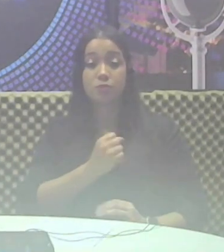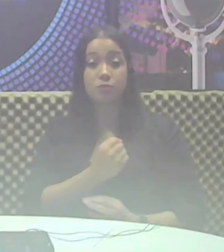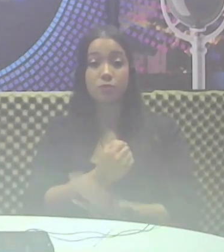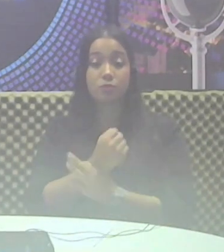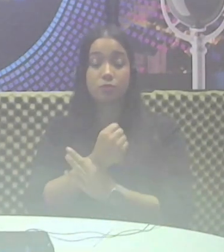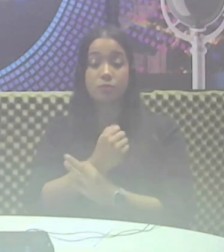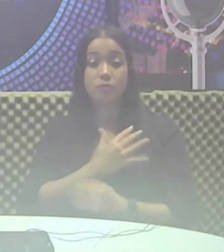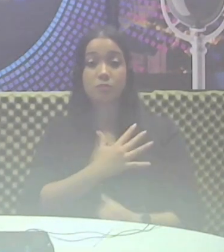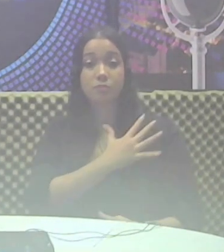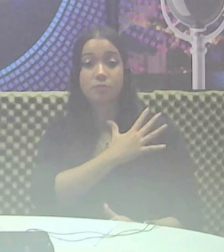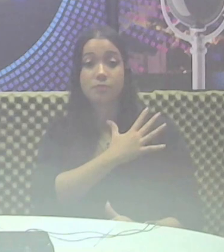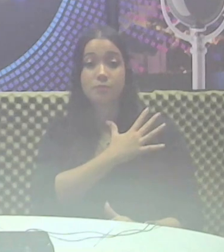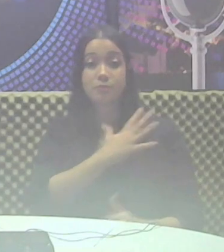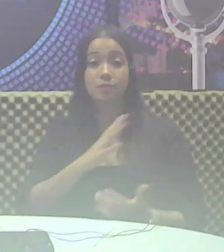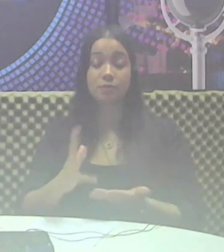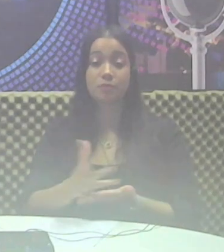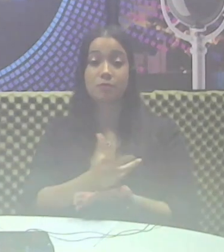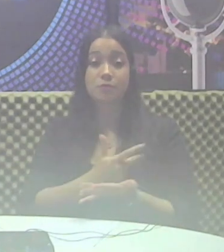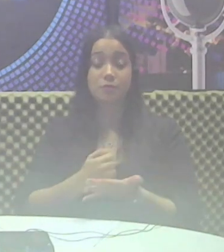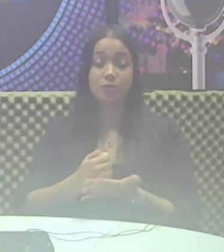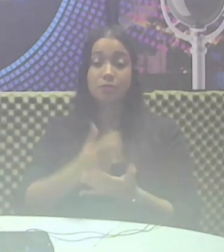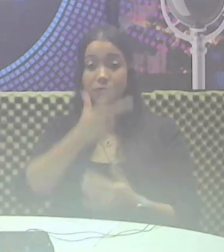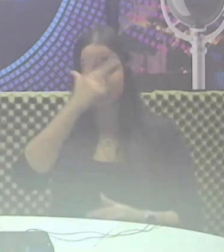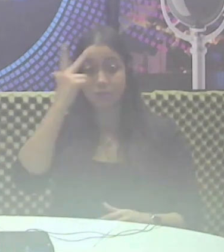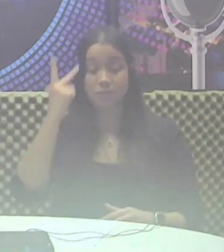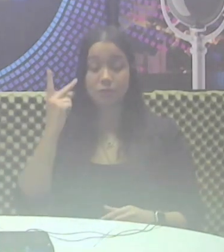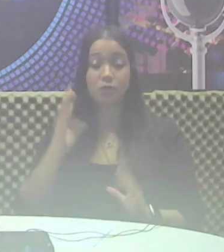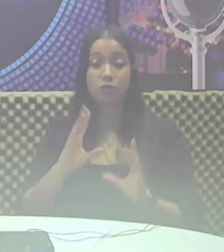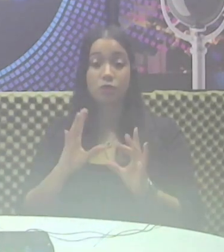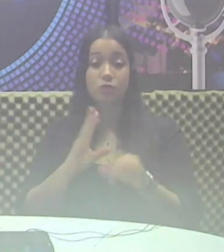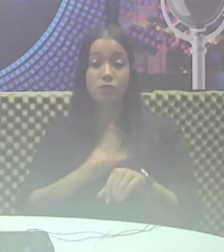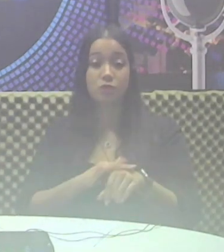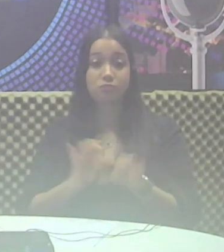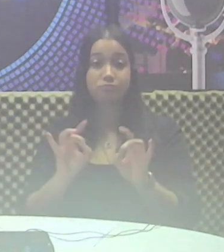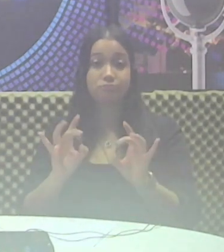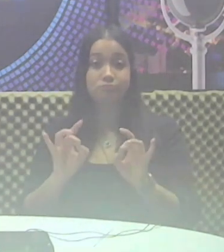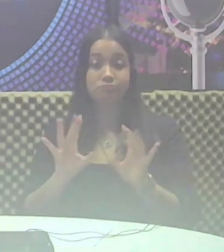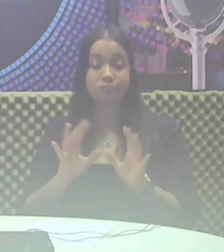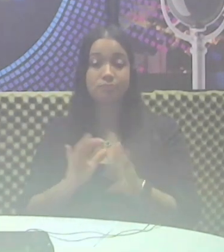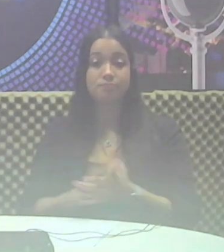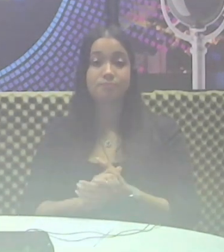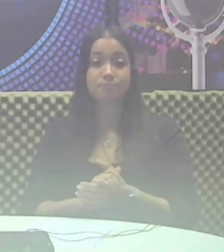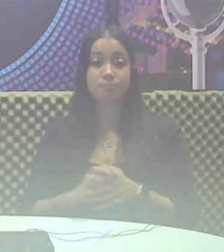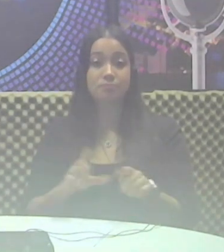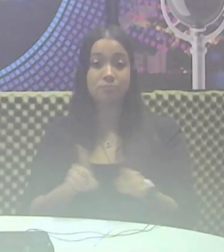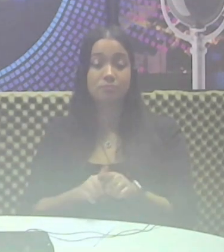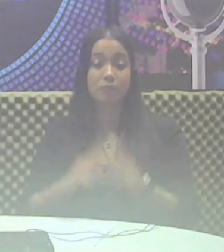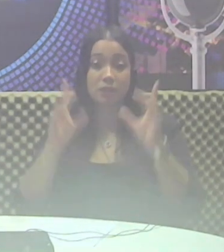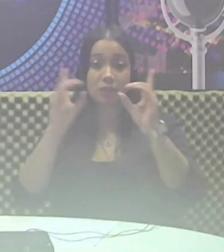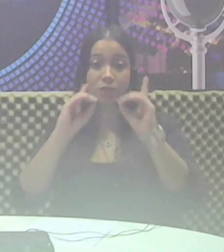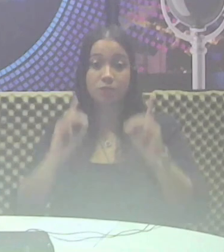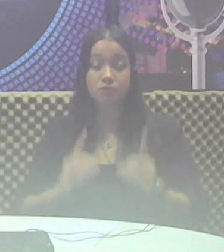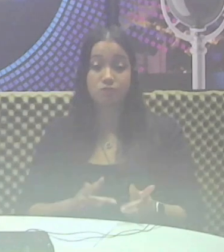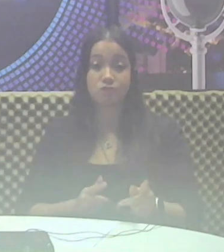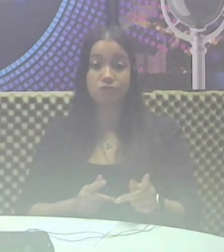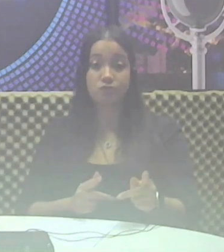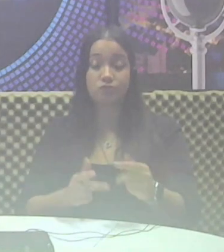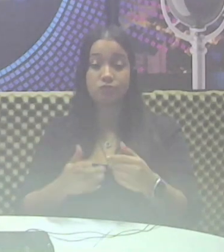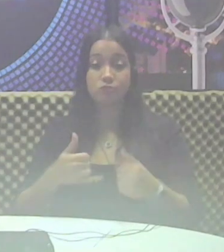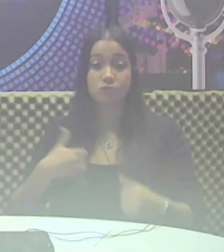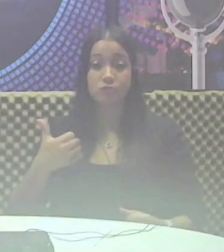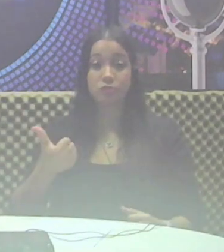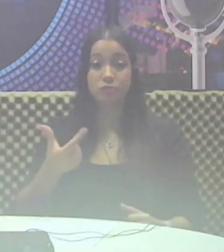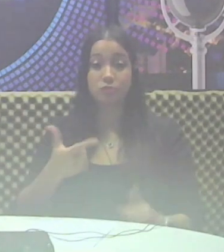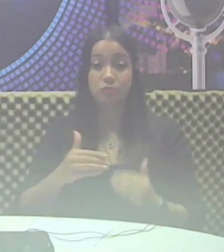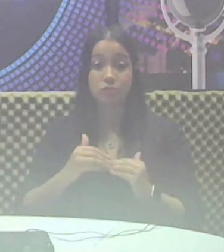de Segurança e Salvamento, pessoas com doenças crônicas e outras comorbidades, com deficiência permanente a partir de 12